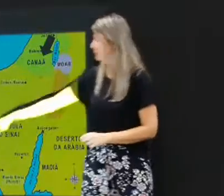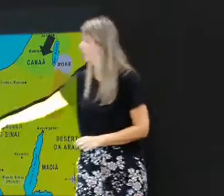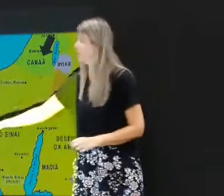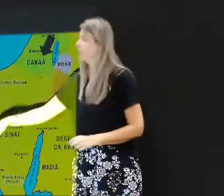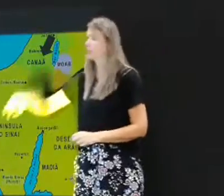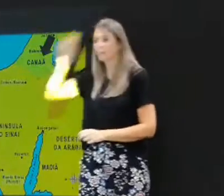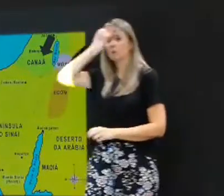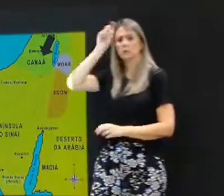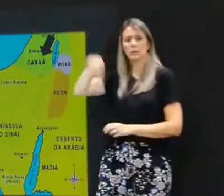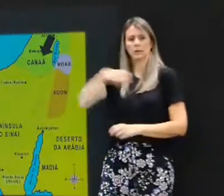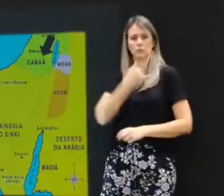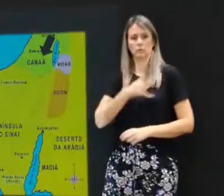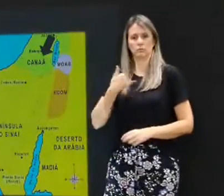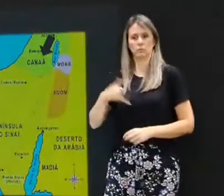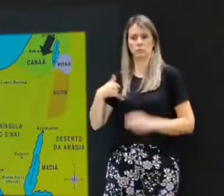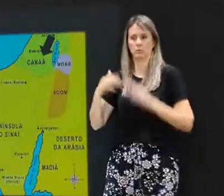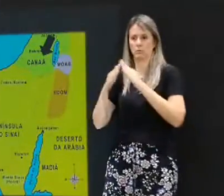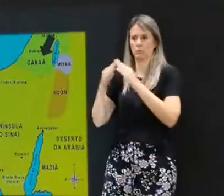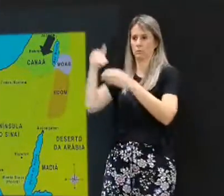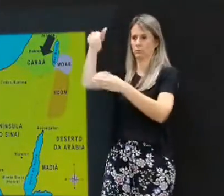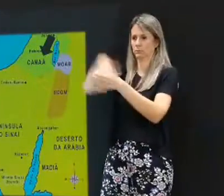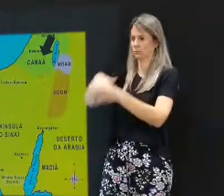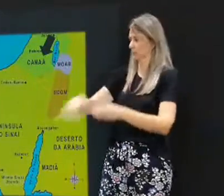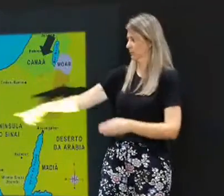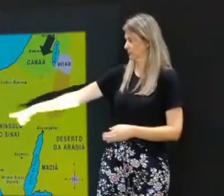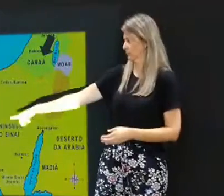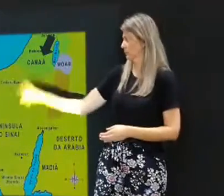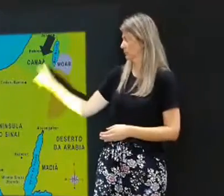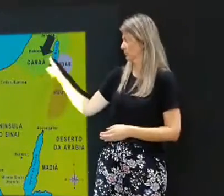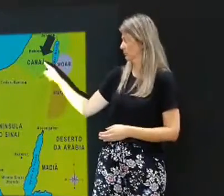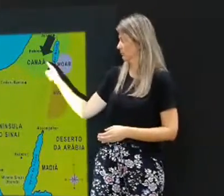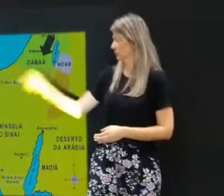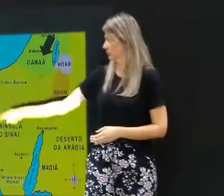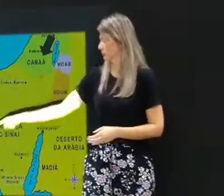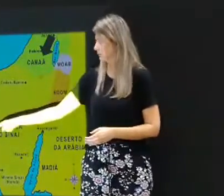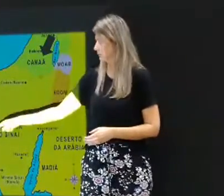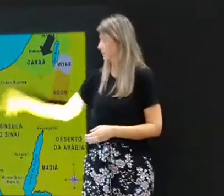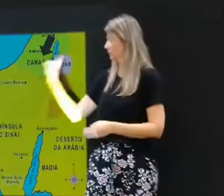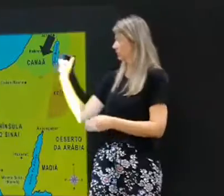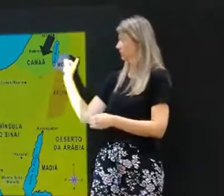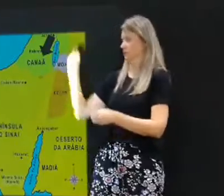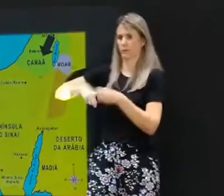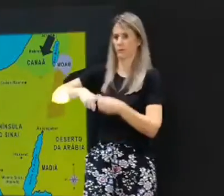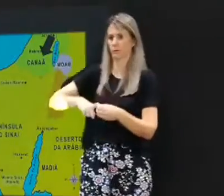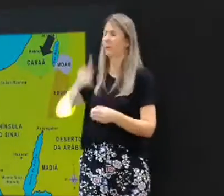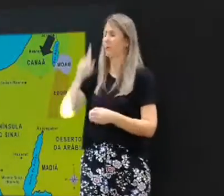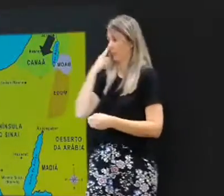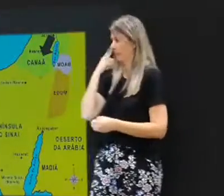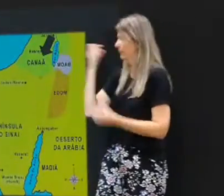todos em Canaã, mas José ele foi vendido como escravo para o Egito, então ele mudou de